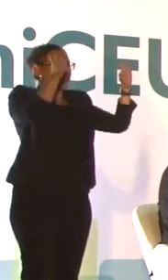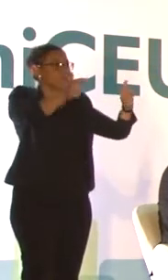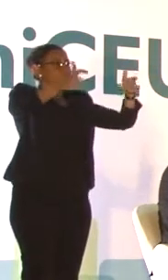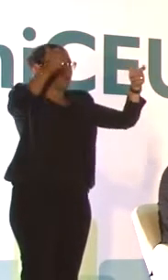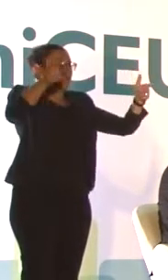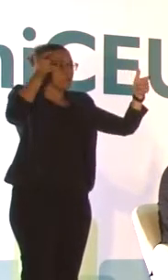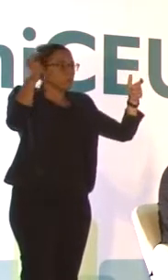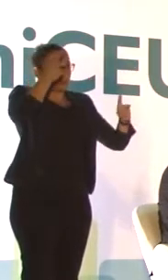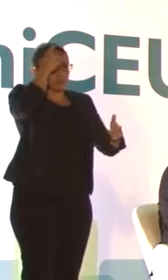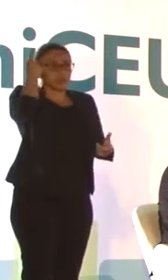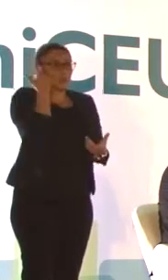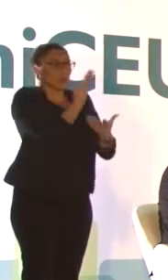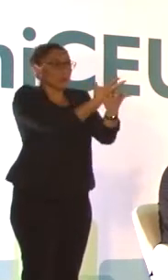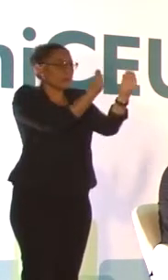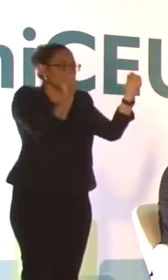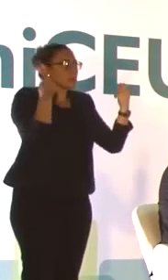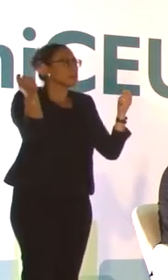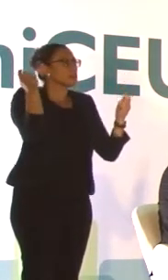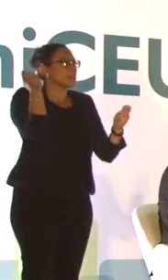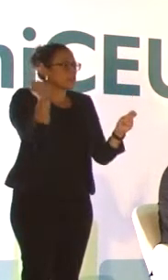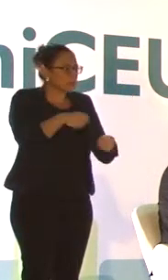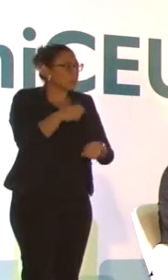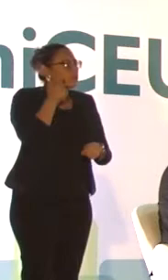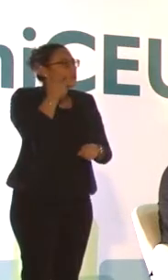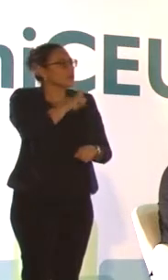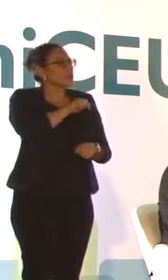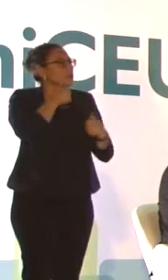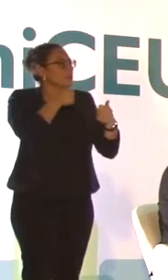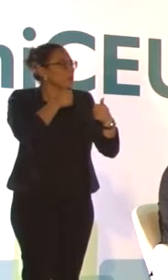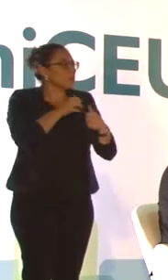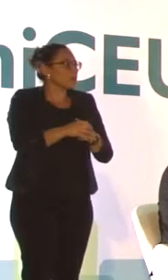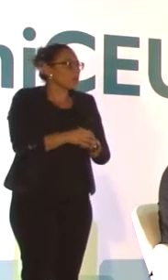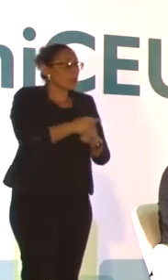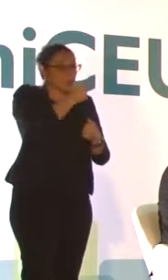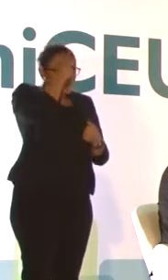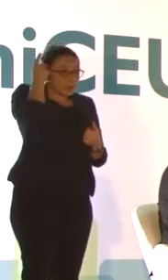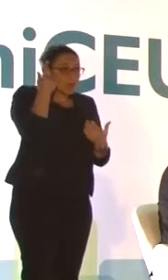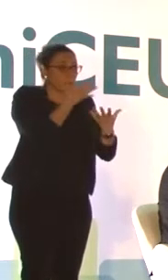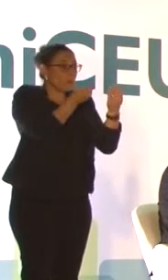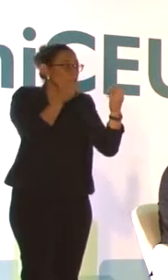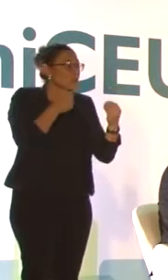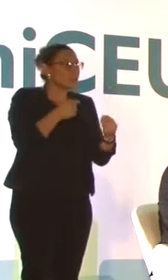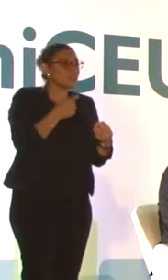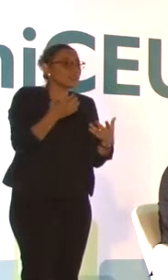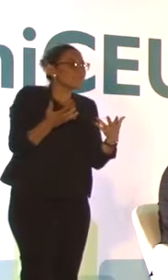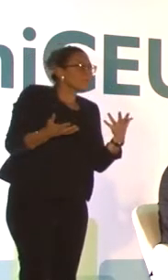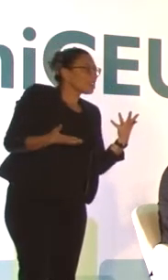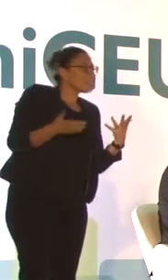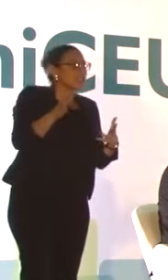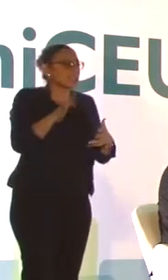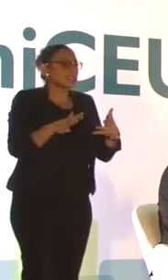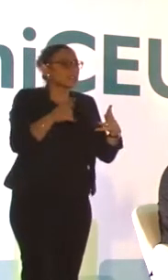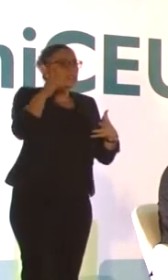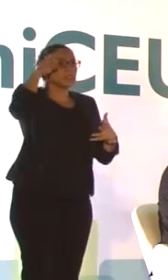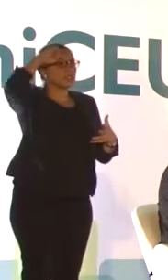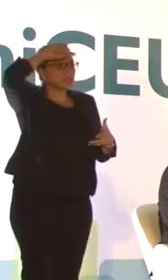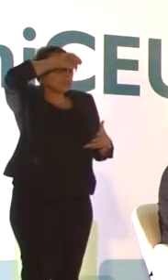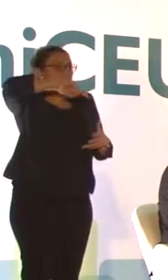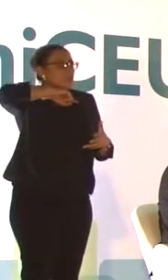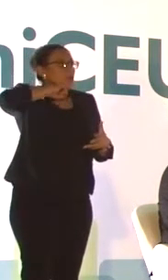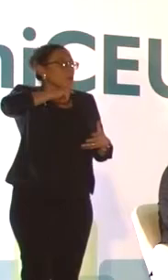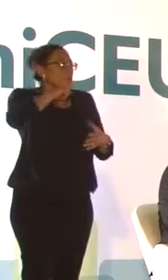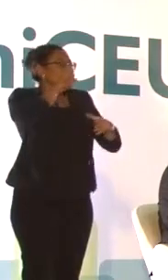cidade de São Paulo e que muitas vezes não teria essa possibilidade, é uma